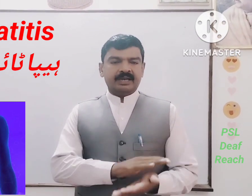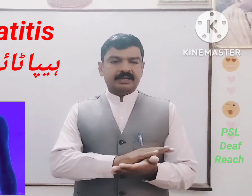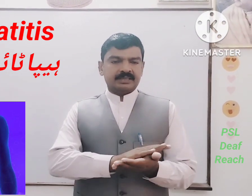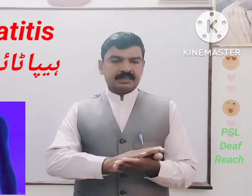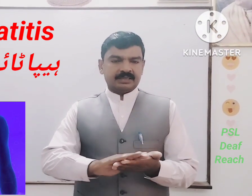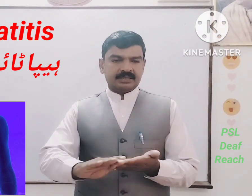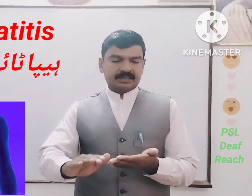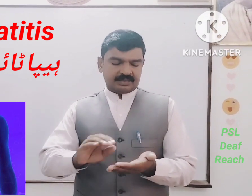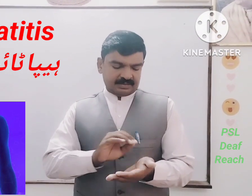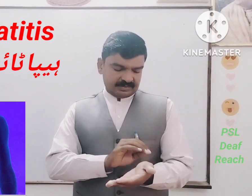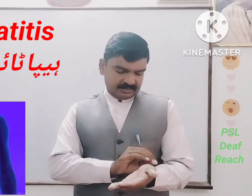हेपाटाइटिस,